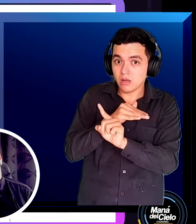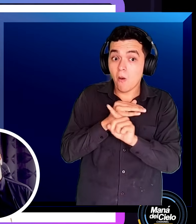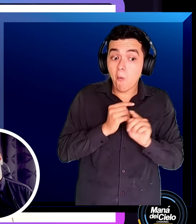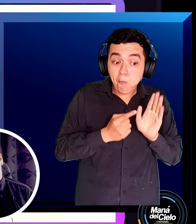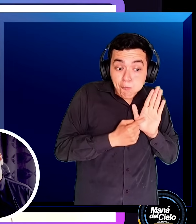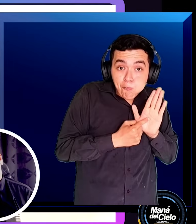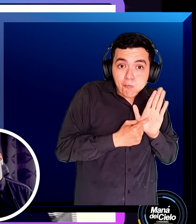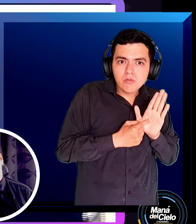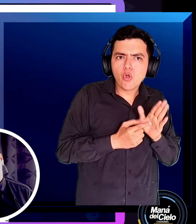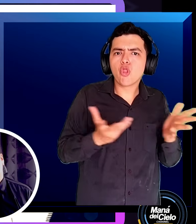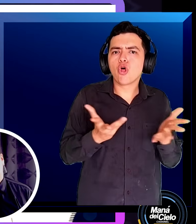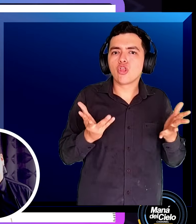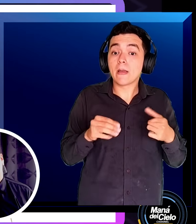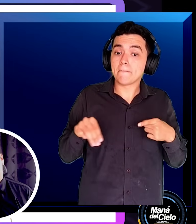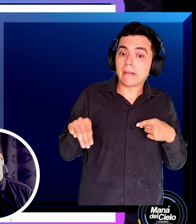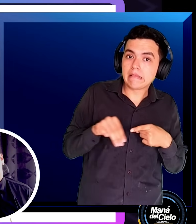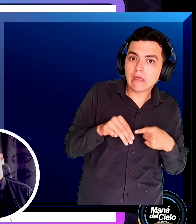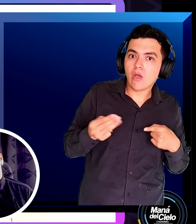unos años atrás,